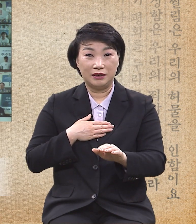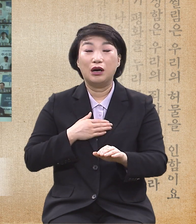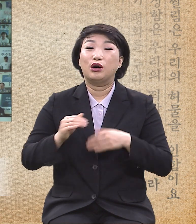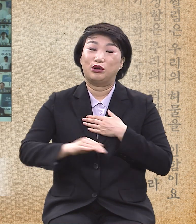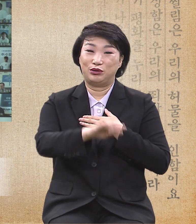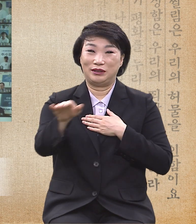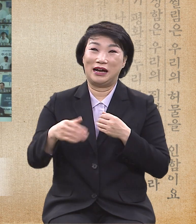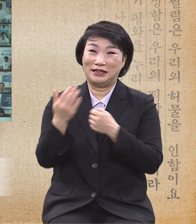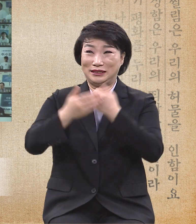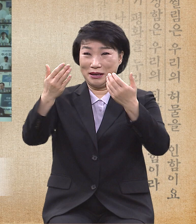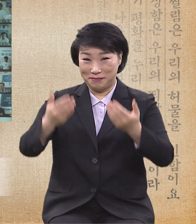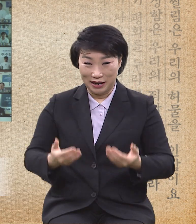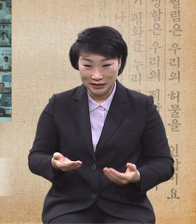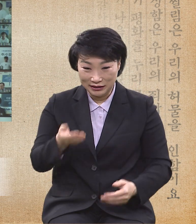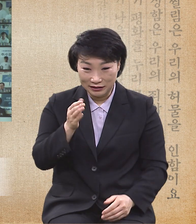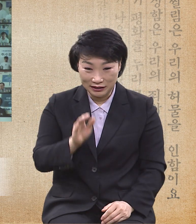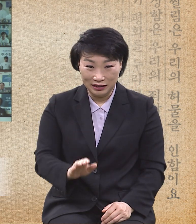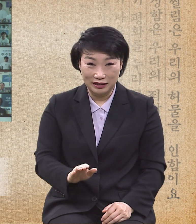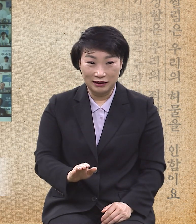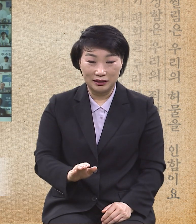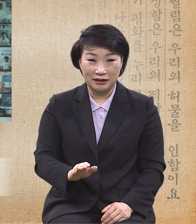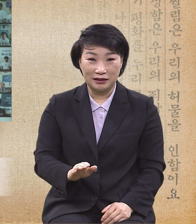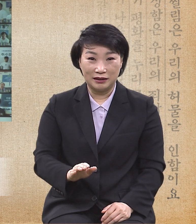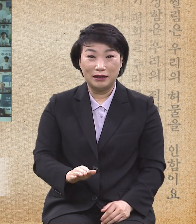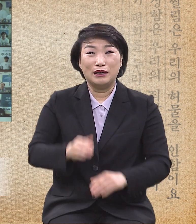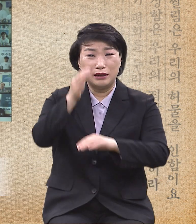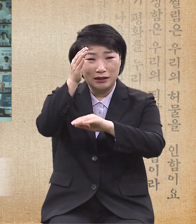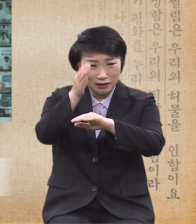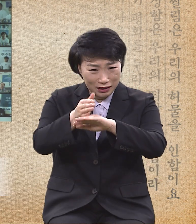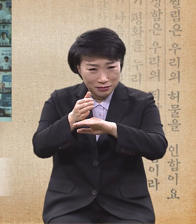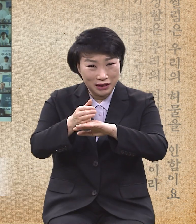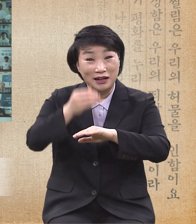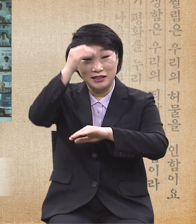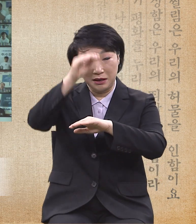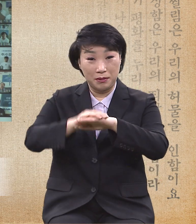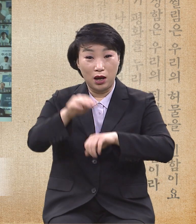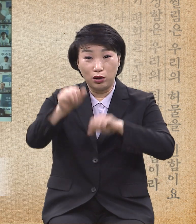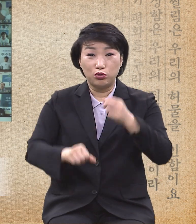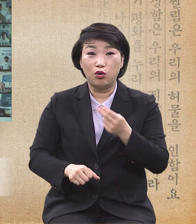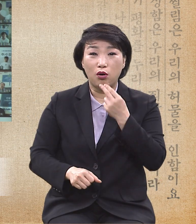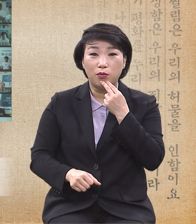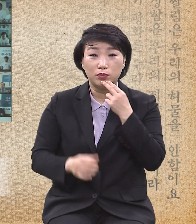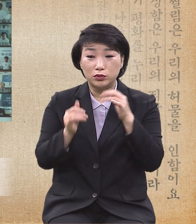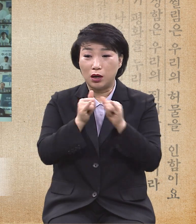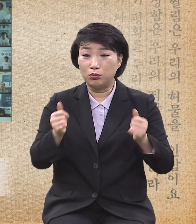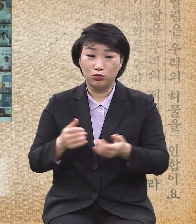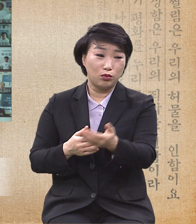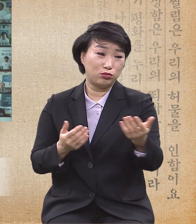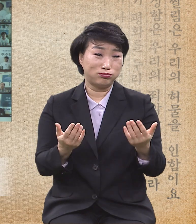우리가 은혜 받았으면서도 감사의 예배 행위가 없는 자라면